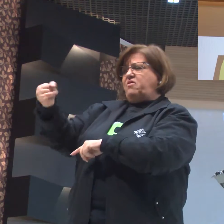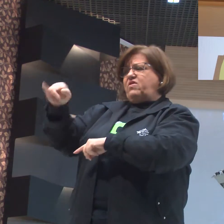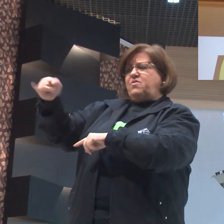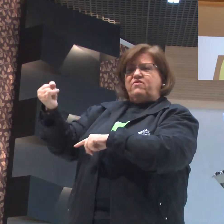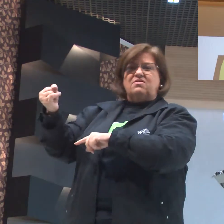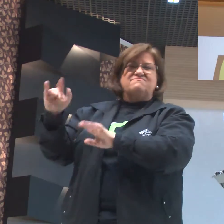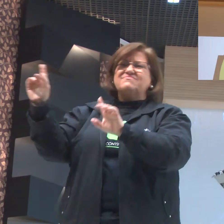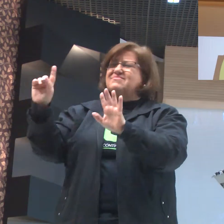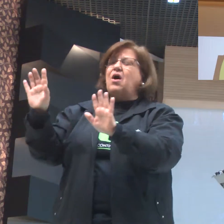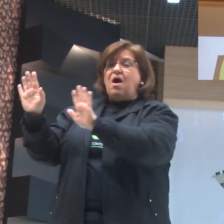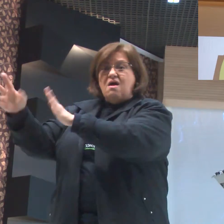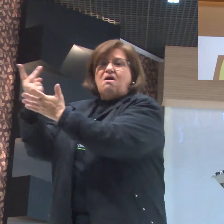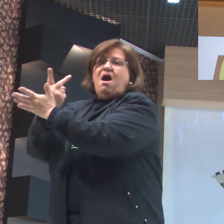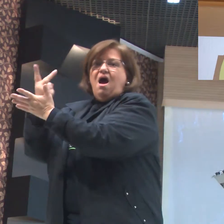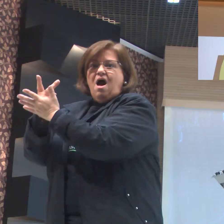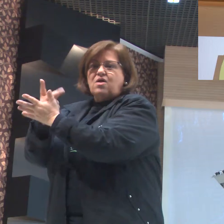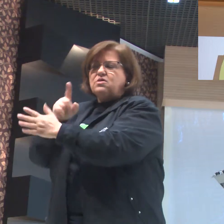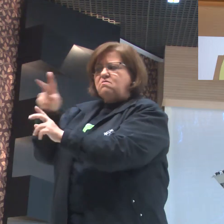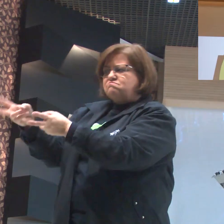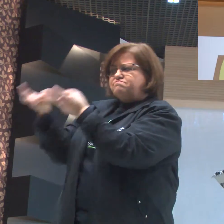mês, no frio.